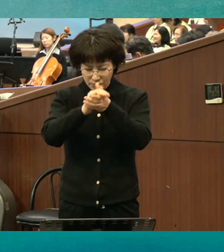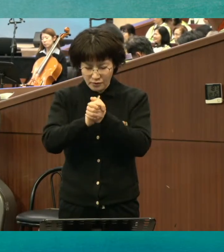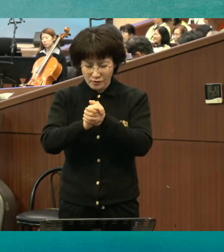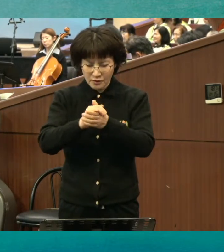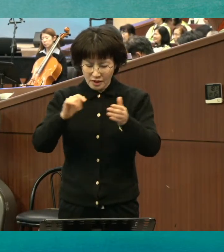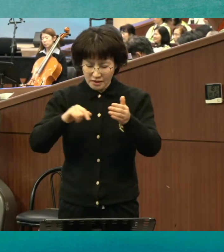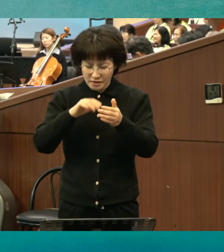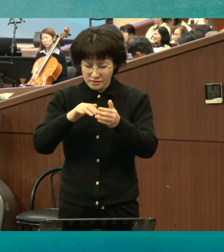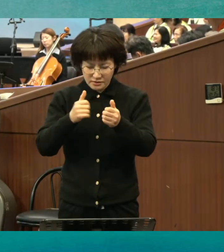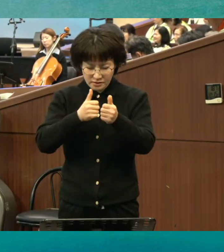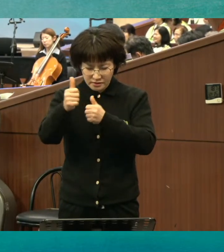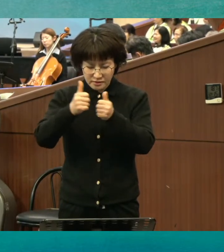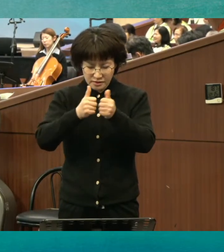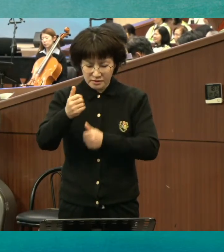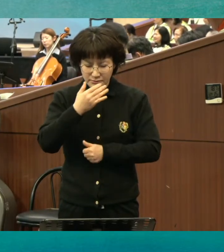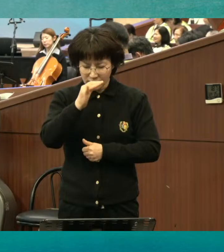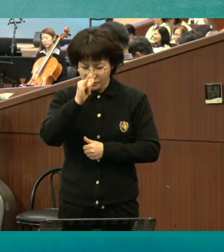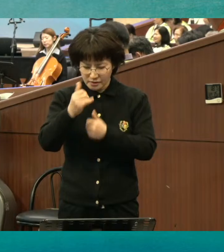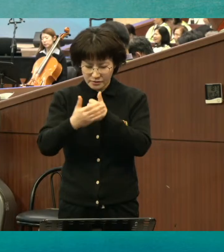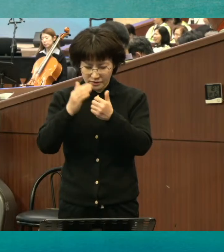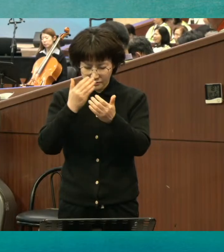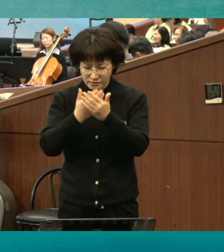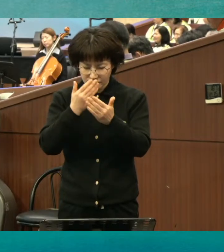승리하는 저희들 되게 해 주시옵소서.